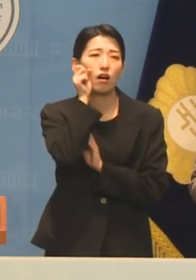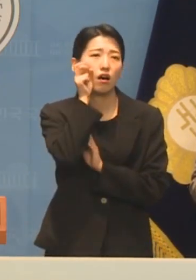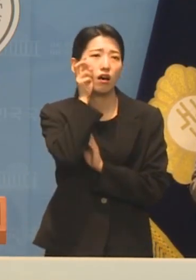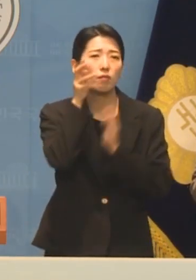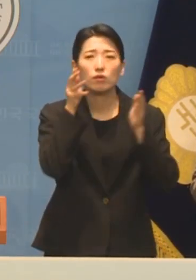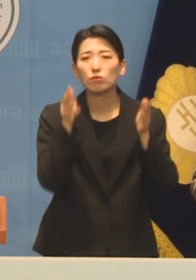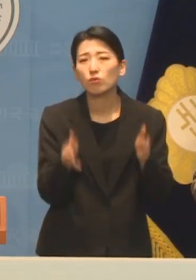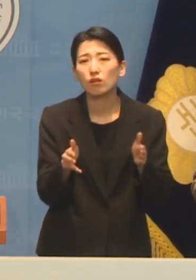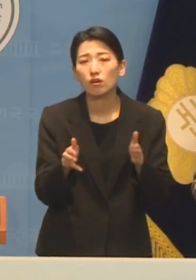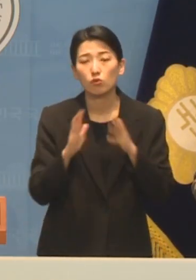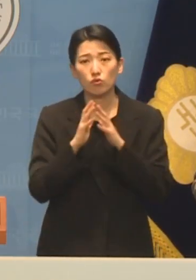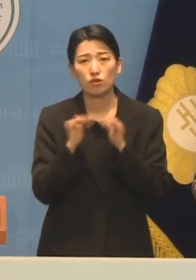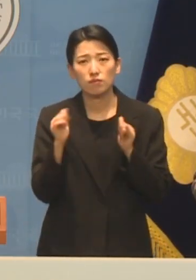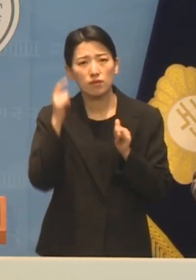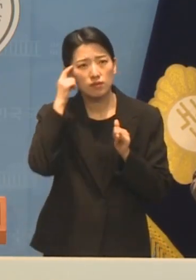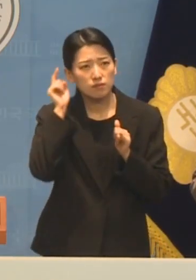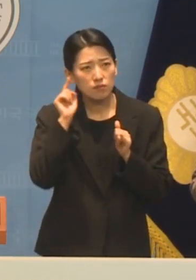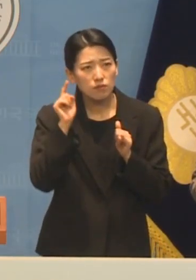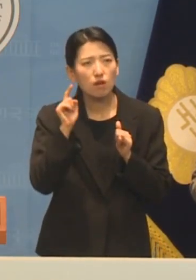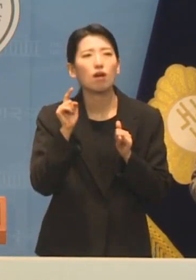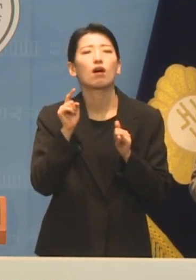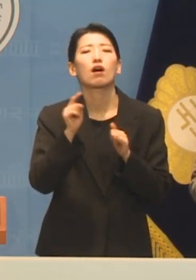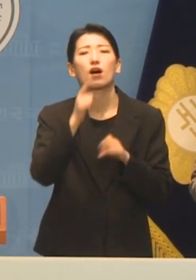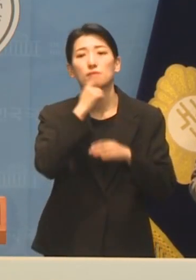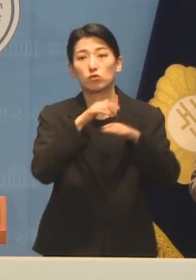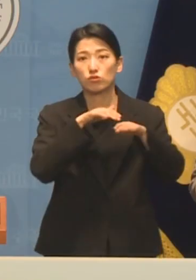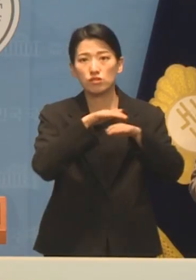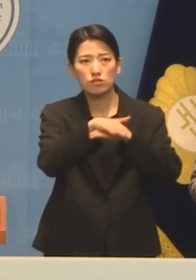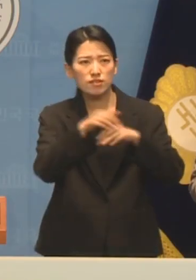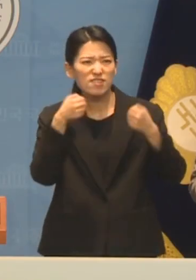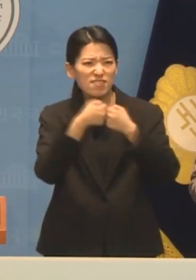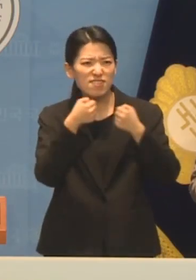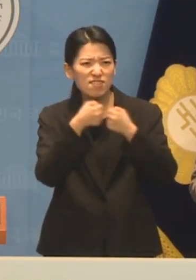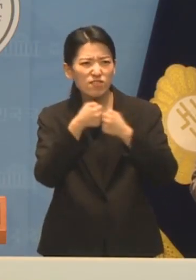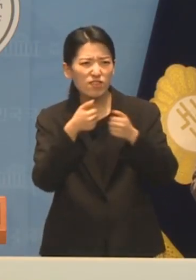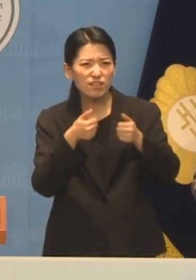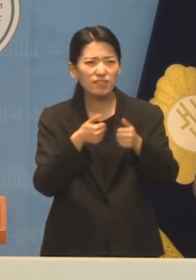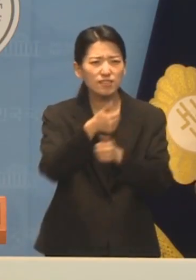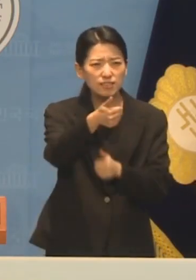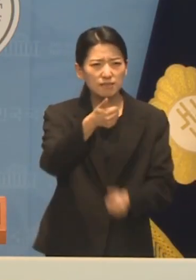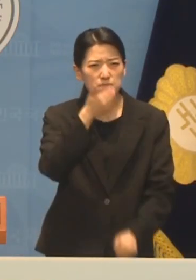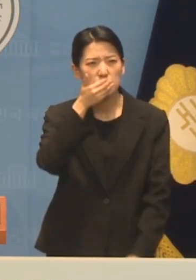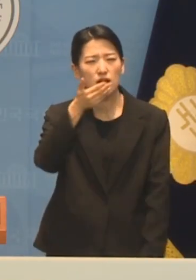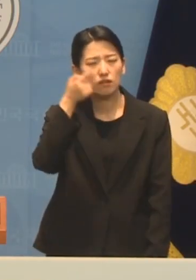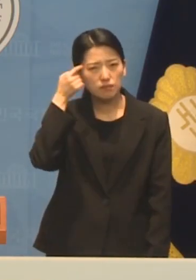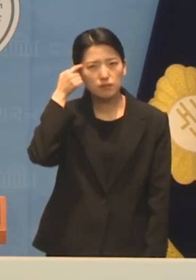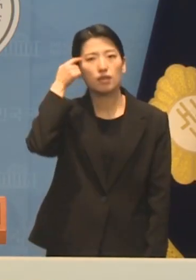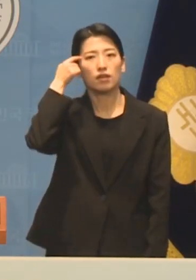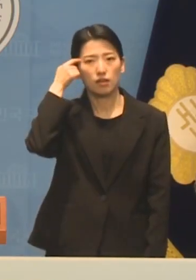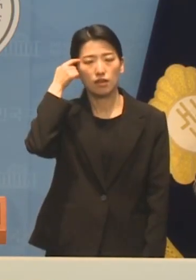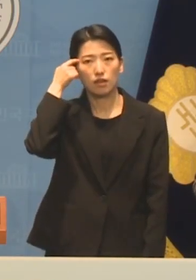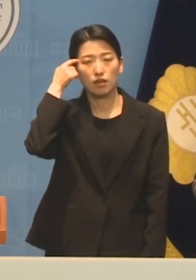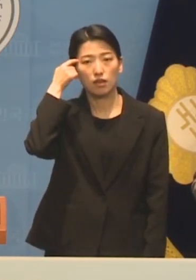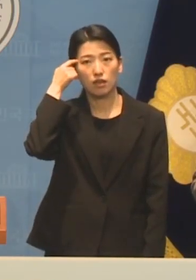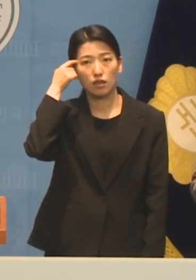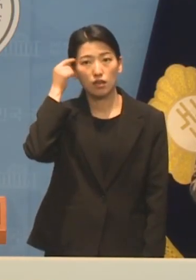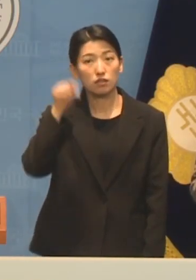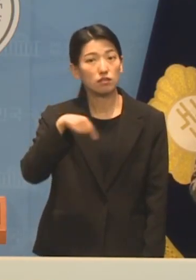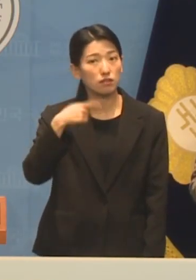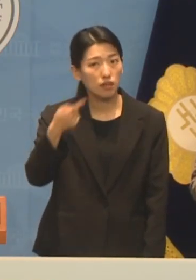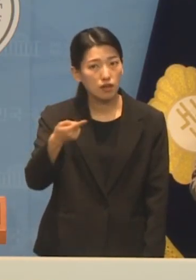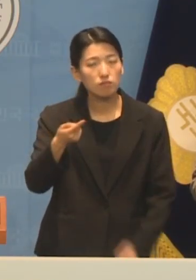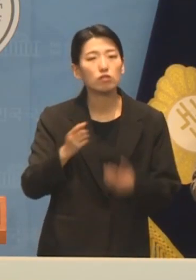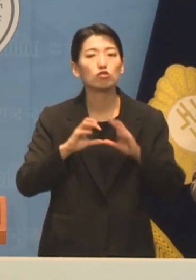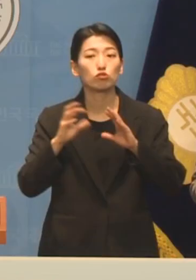것은 민주주의는 싸워야 지킬 수 있다는 것이었습니다. 이제 내란 종식의 싸움을 국회에서도 이어가기